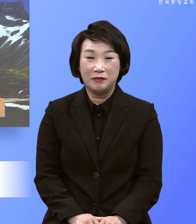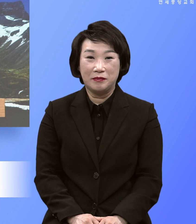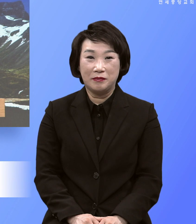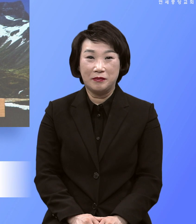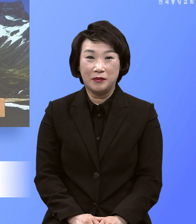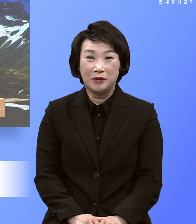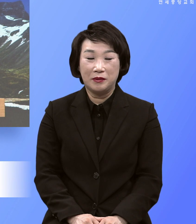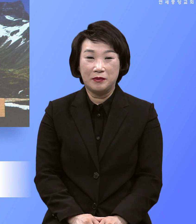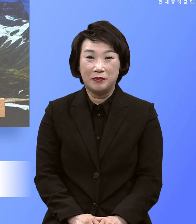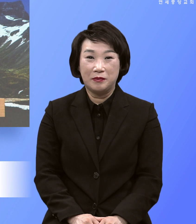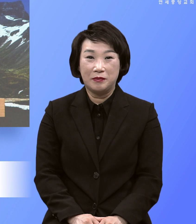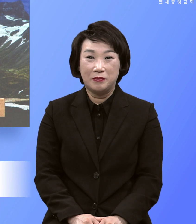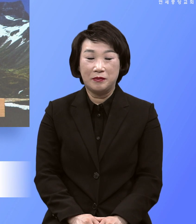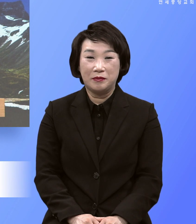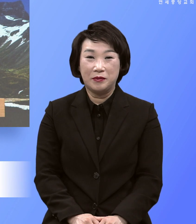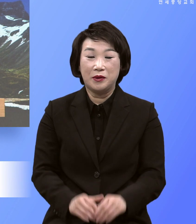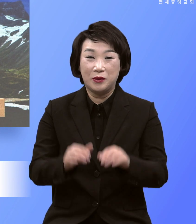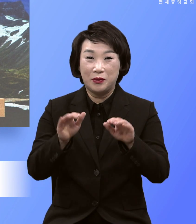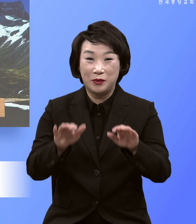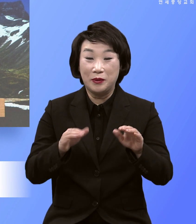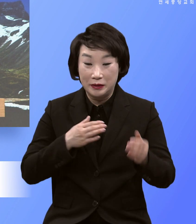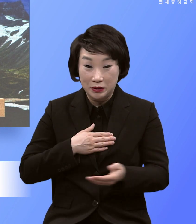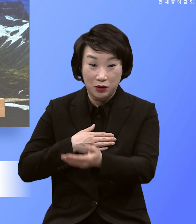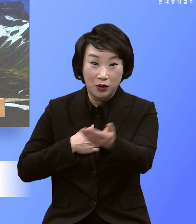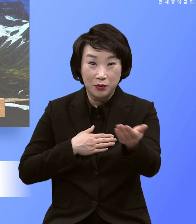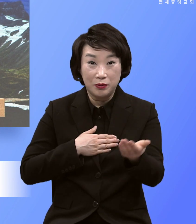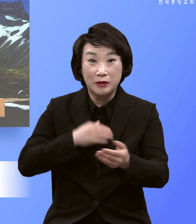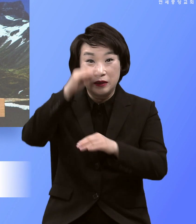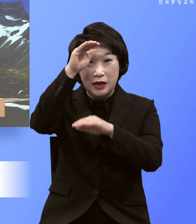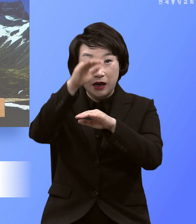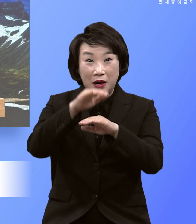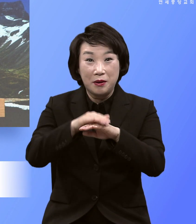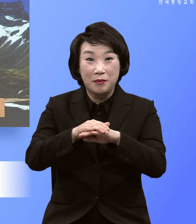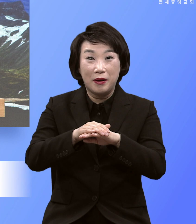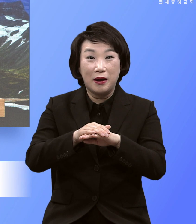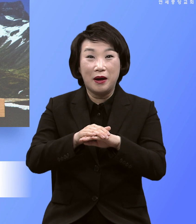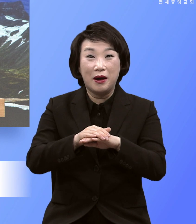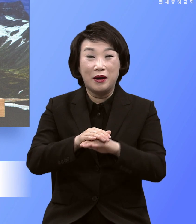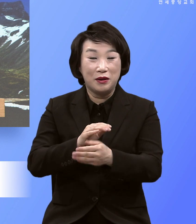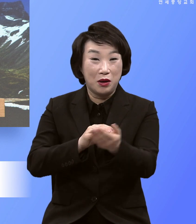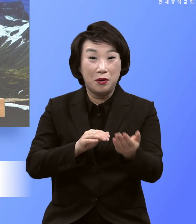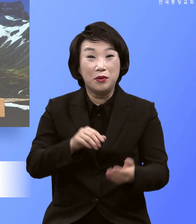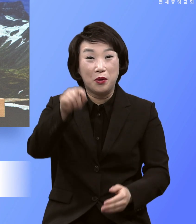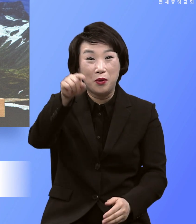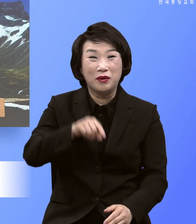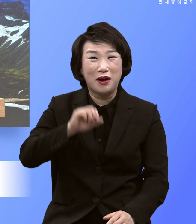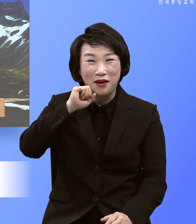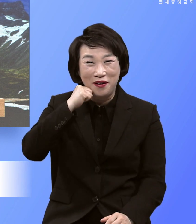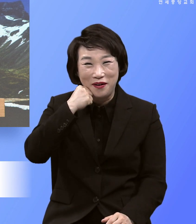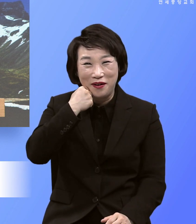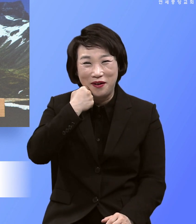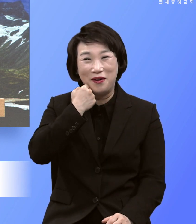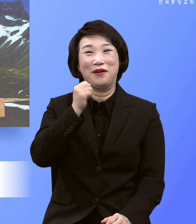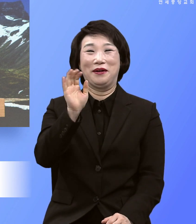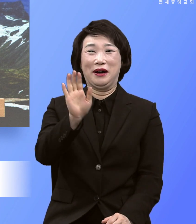여러분들이 오늘 예배 드리는 거 억지로 온 것이